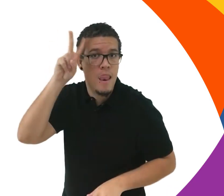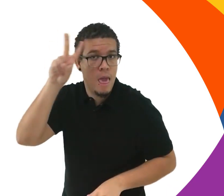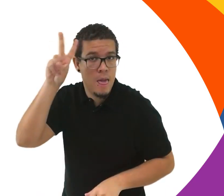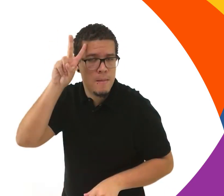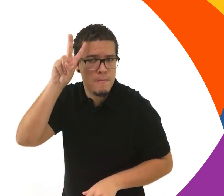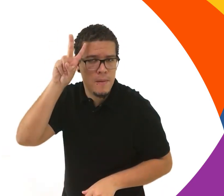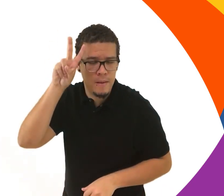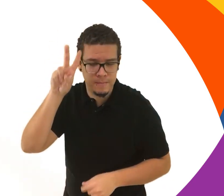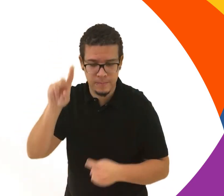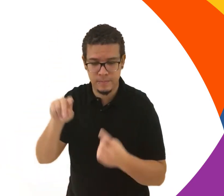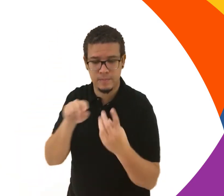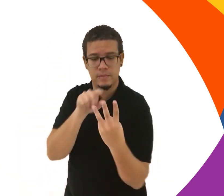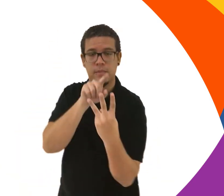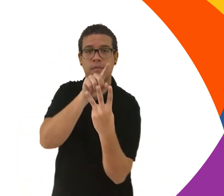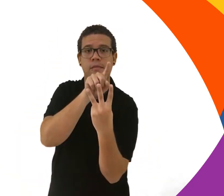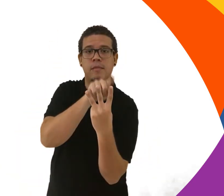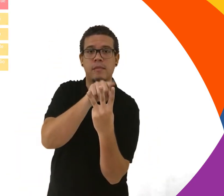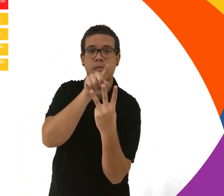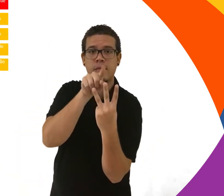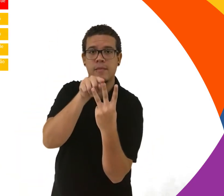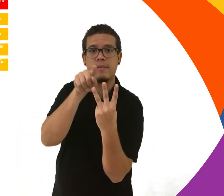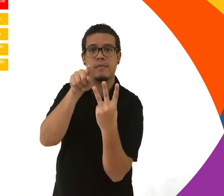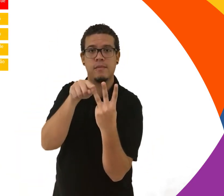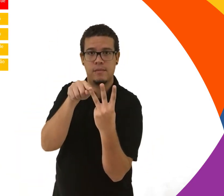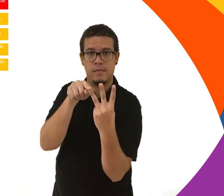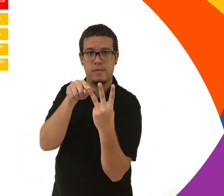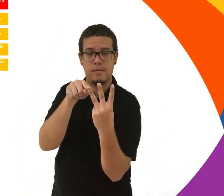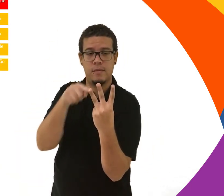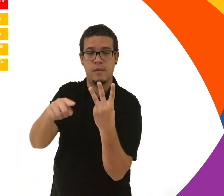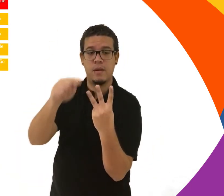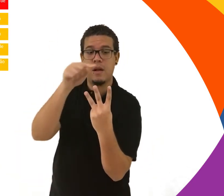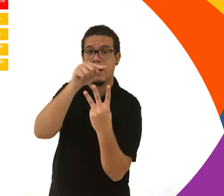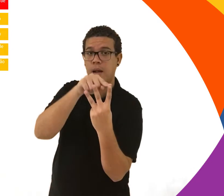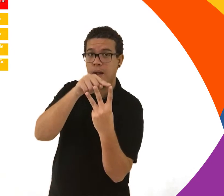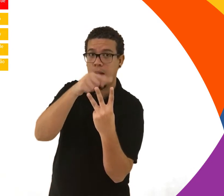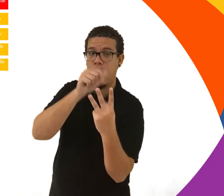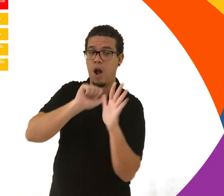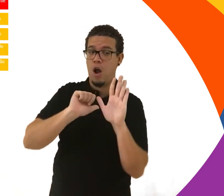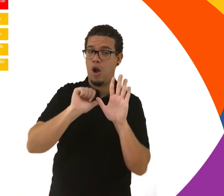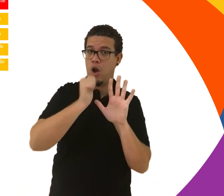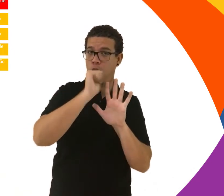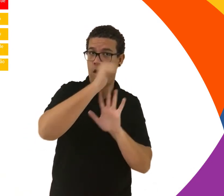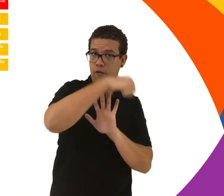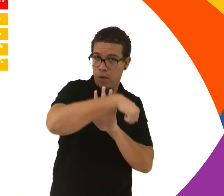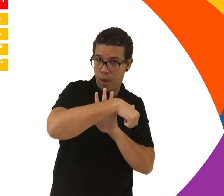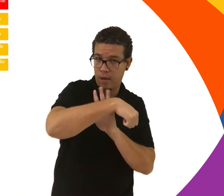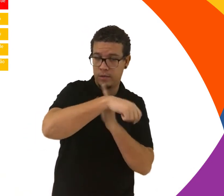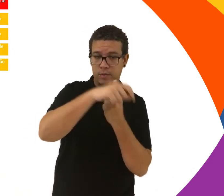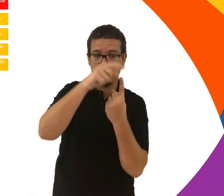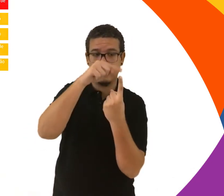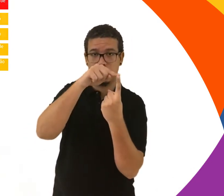mas só uma dica. Lembra que eu falei para vocês dos 3 aspectos gramaticais da